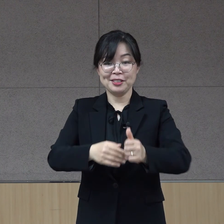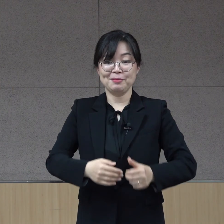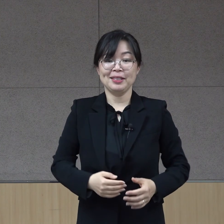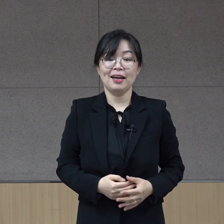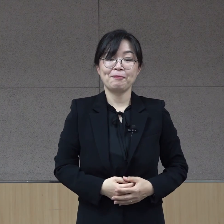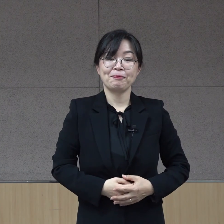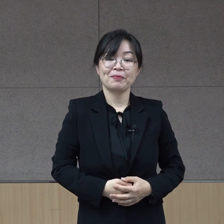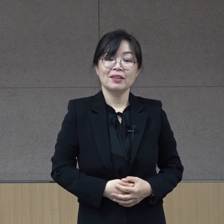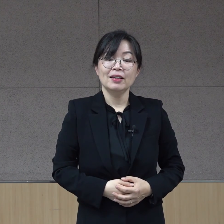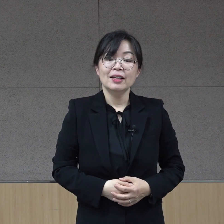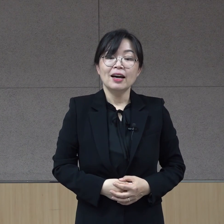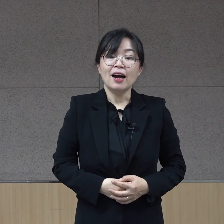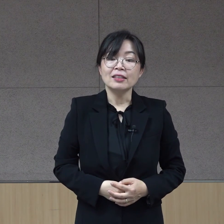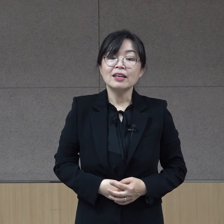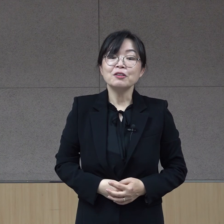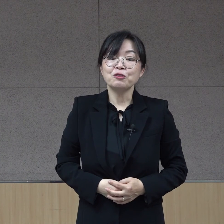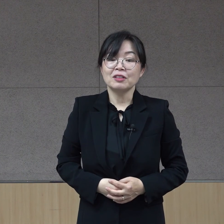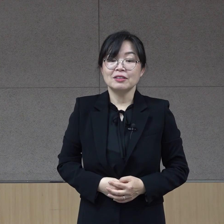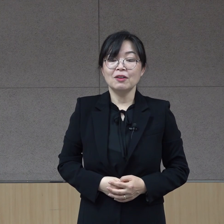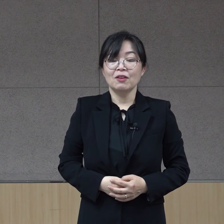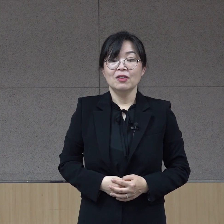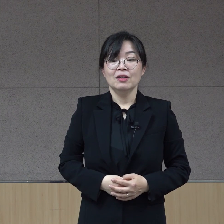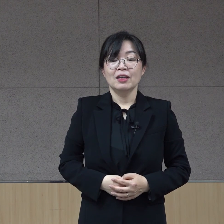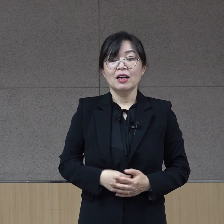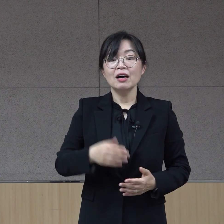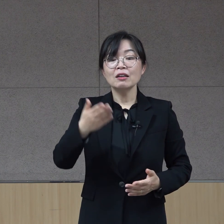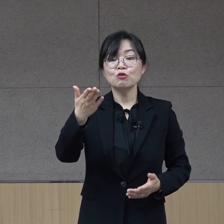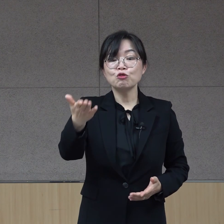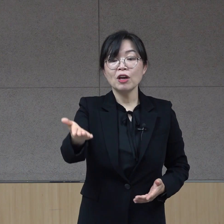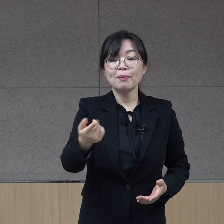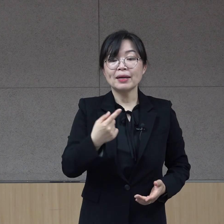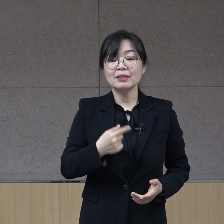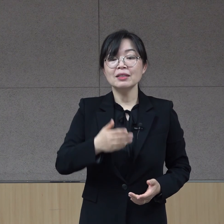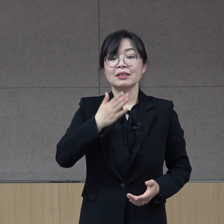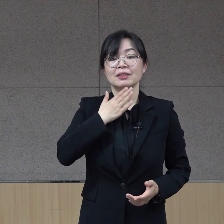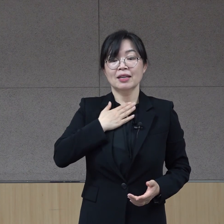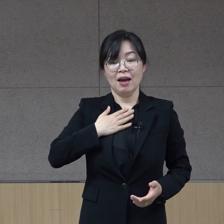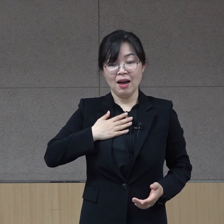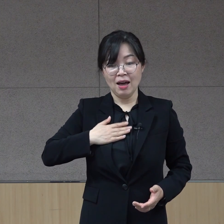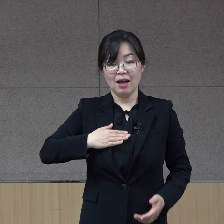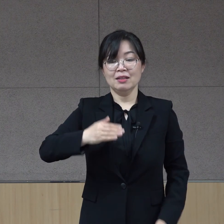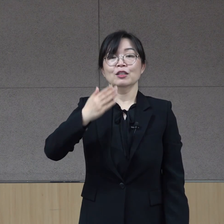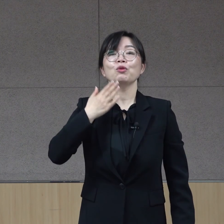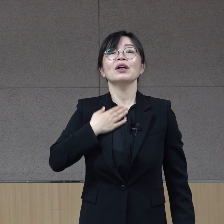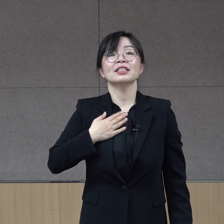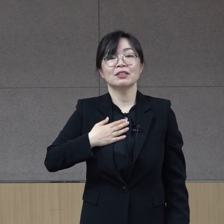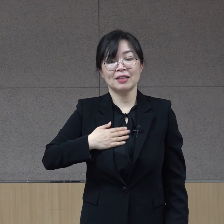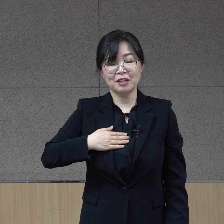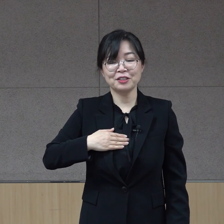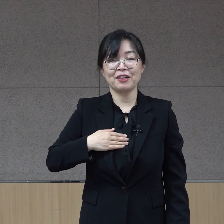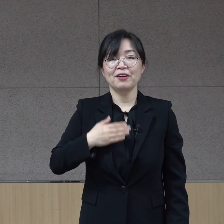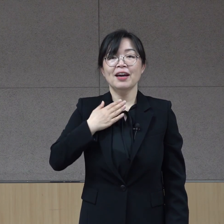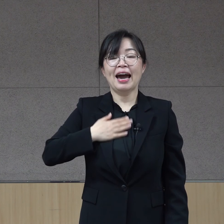되겠습니다. 알다라는 수화는요. 내가 누구의 말을 잘 이렇게 소화시켜서 내렸어요.